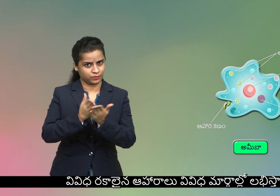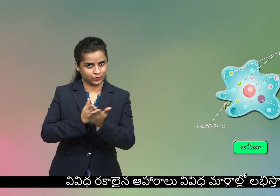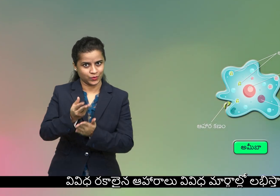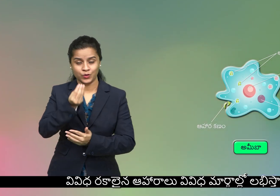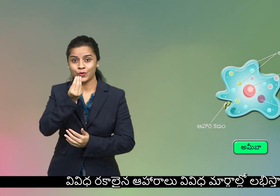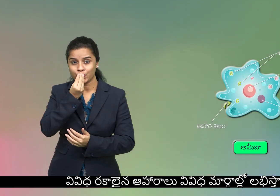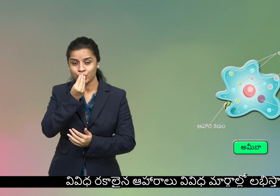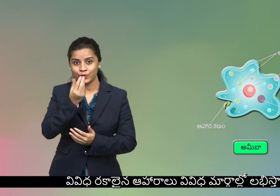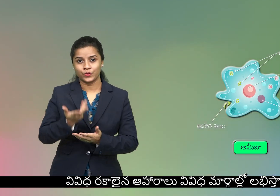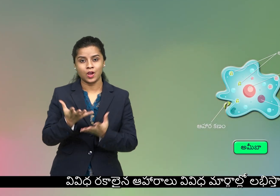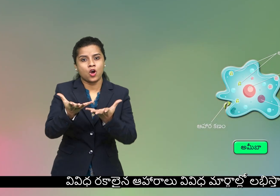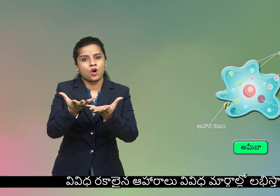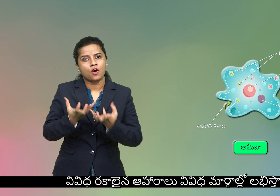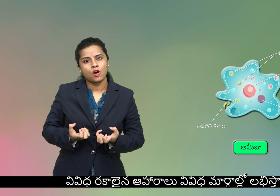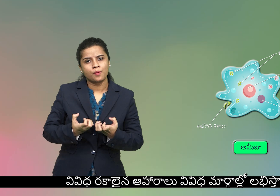మార్గాల్లో లభిస్తాయి కాబట్టి